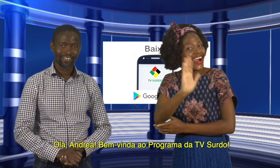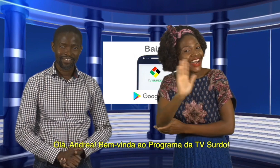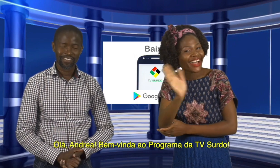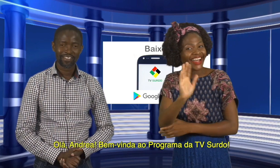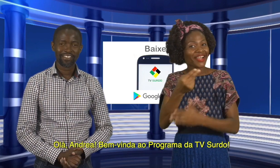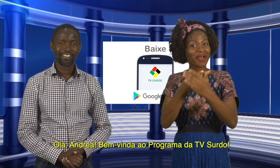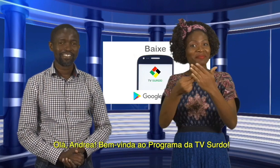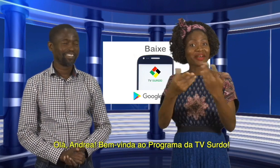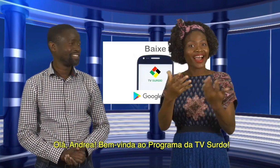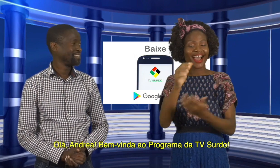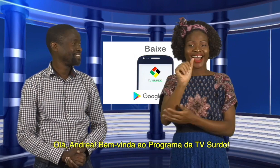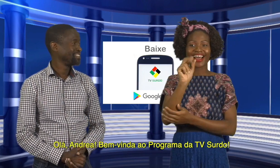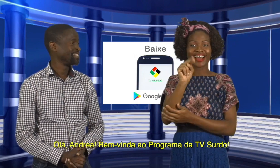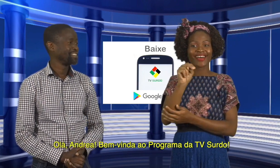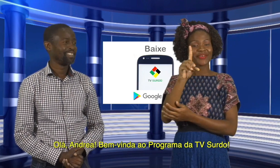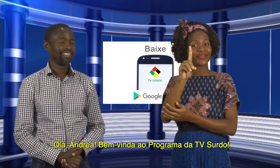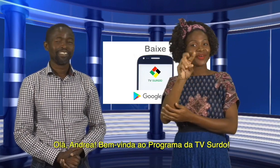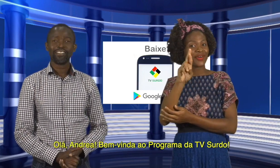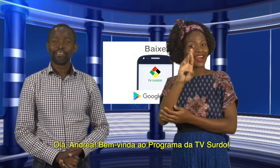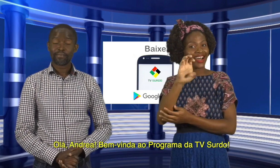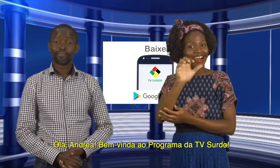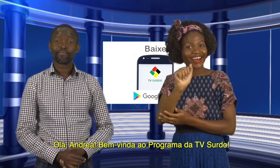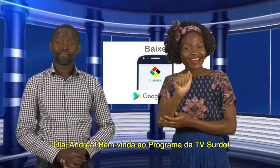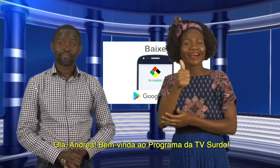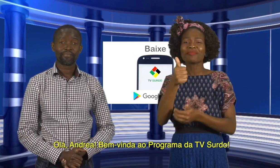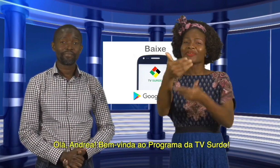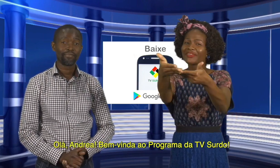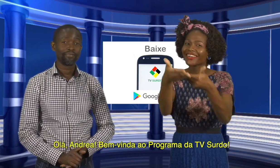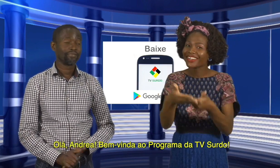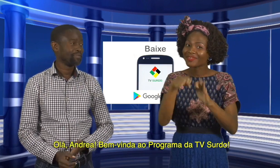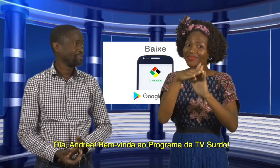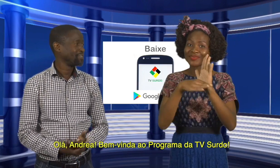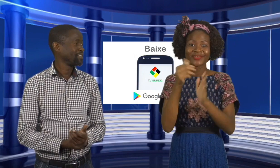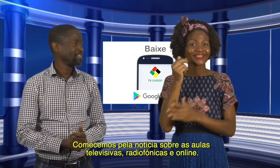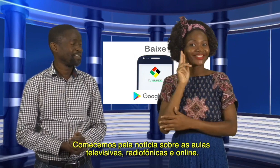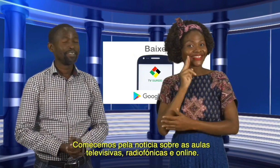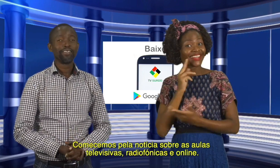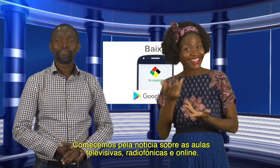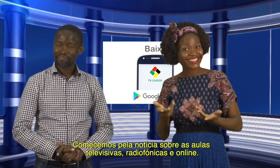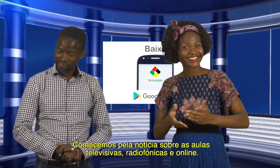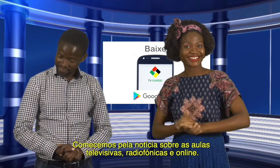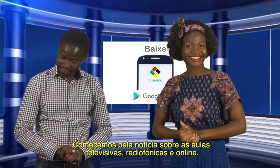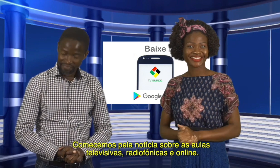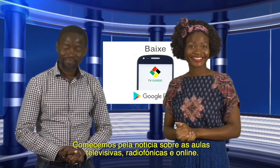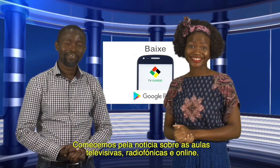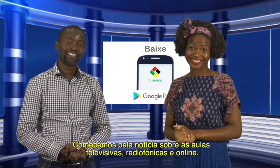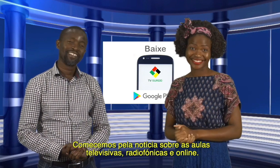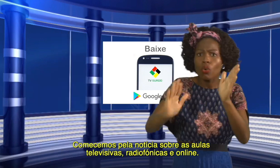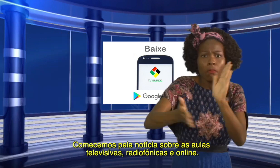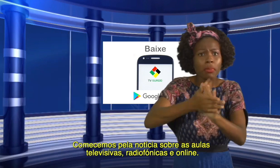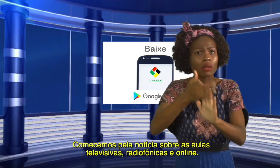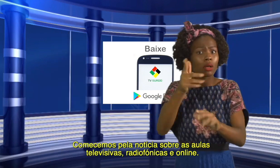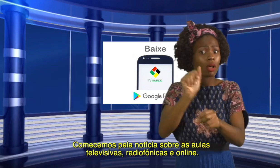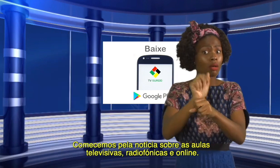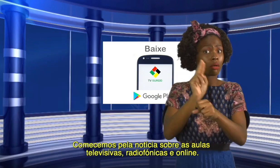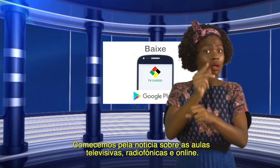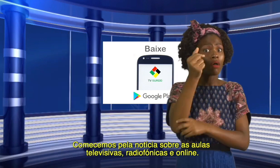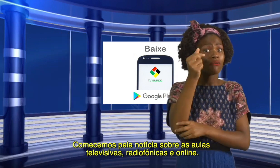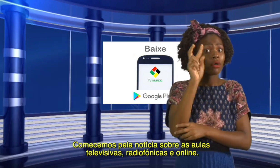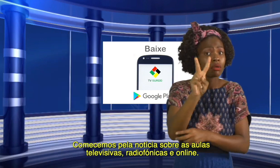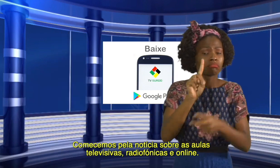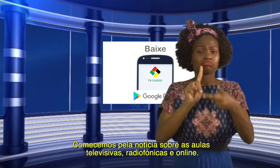Olá, Andréa. Bem-vinda ao programa da TV surdo. Comecemos pela notícia sobre as aulas televisivas,